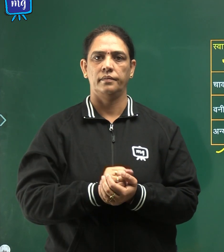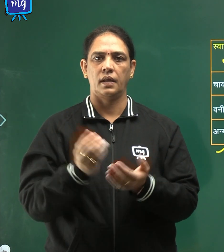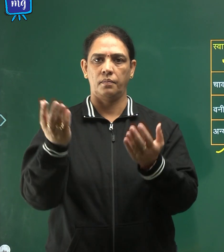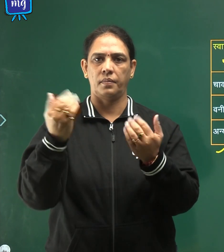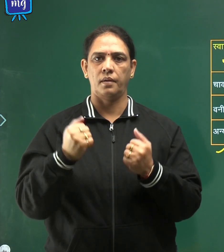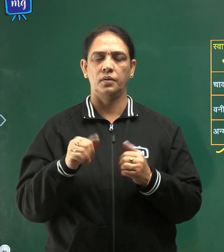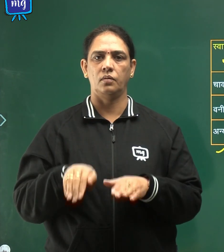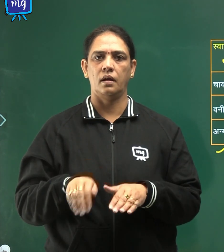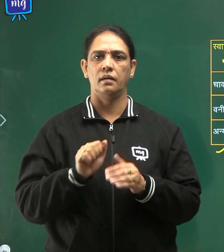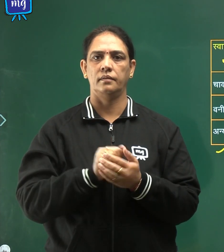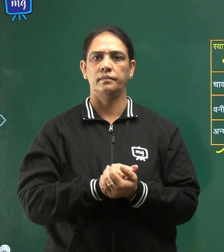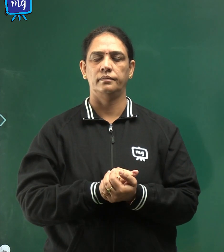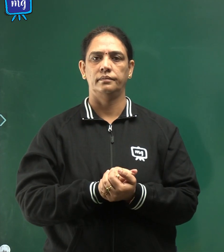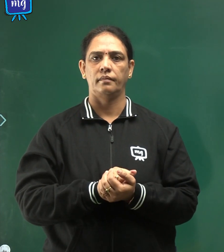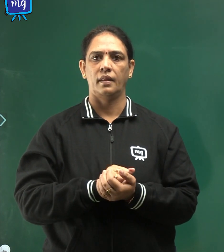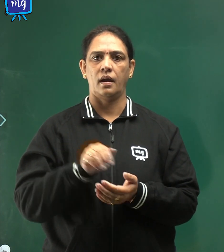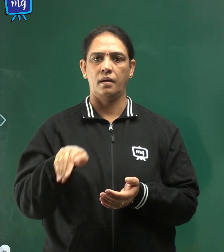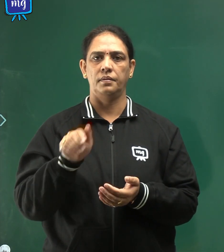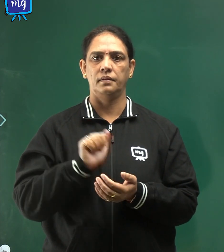प्राप्त होगा। अब